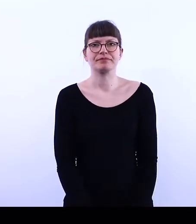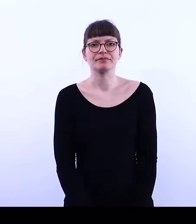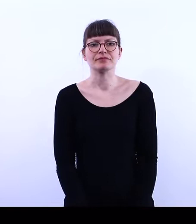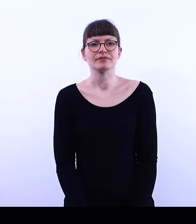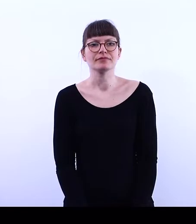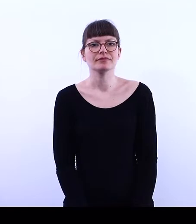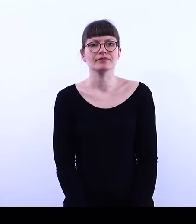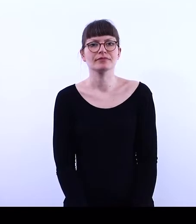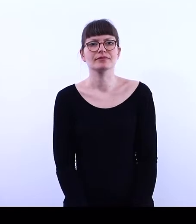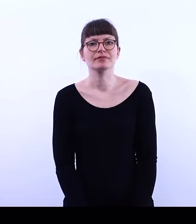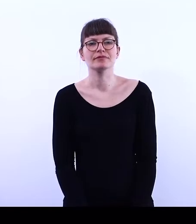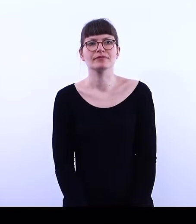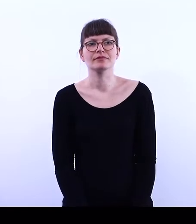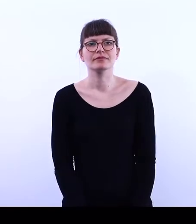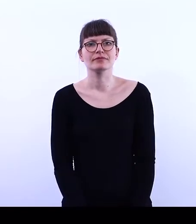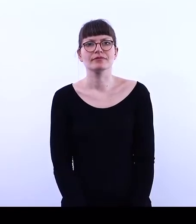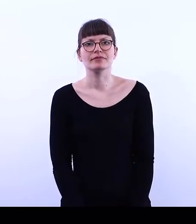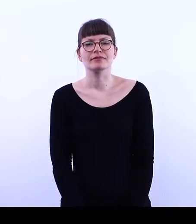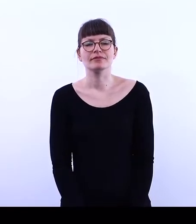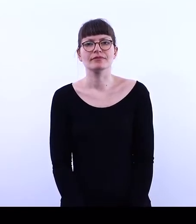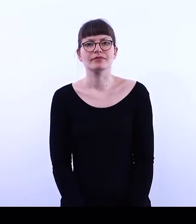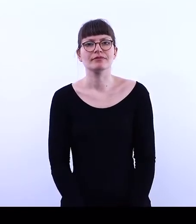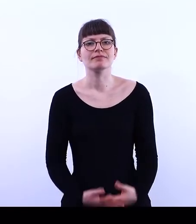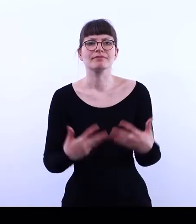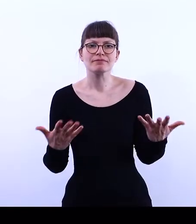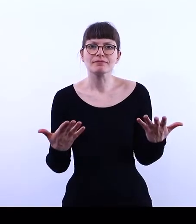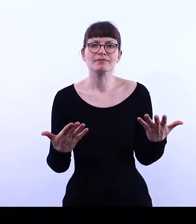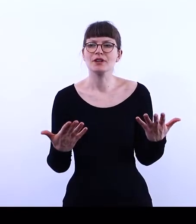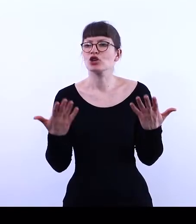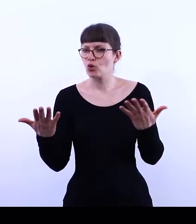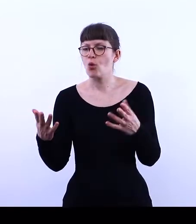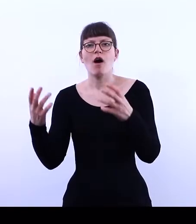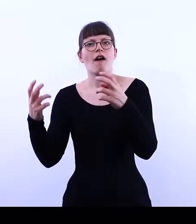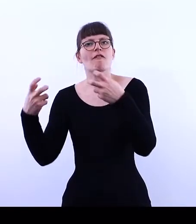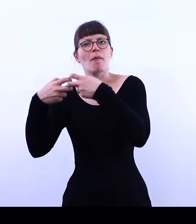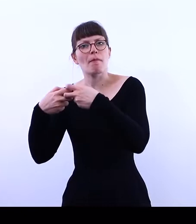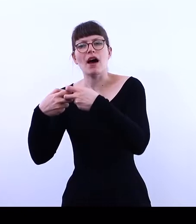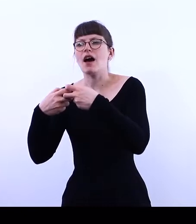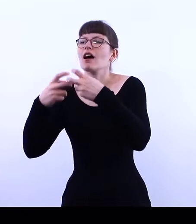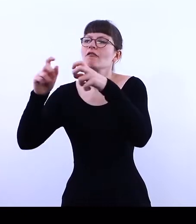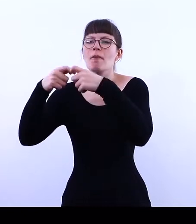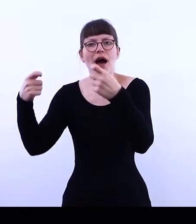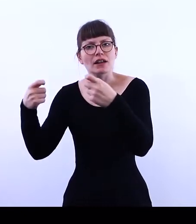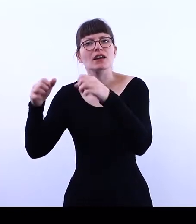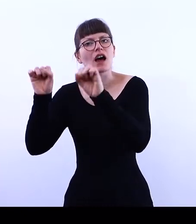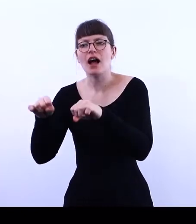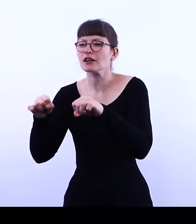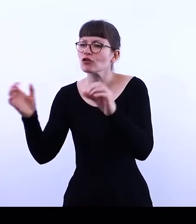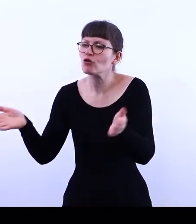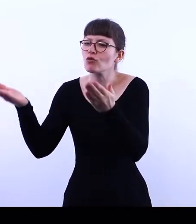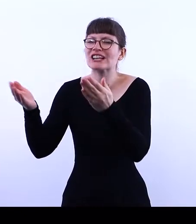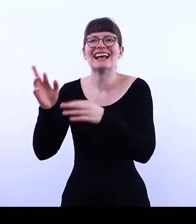Genau. Also die Frage war im Endeffekt, wie können wir diese Vereine und die Verbände in die Lage versetzen, sich der Herausforderung